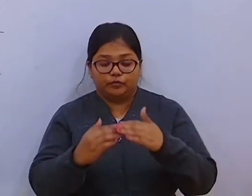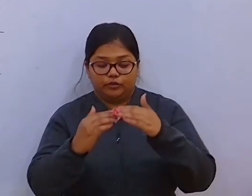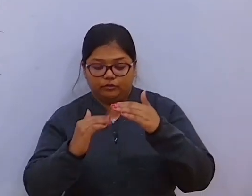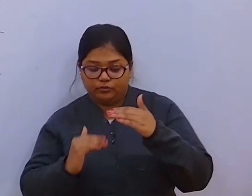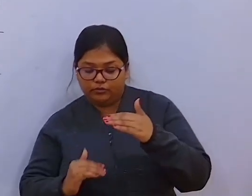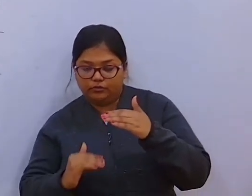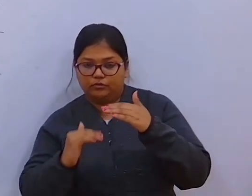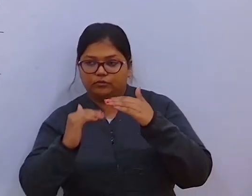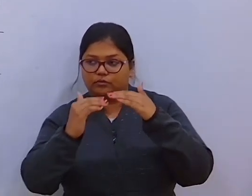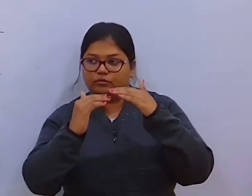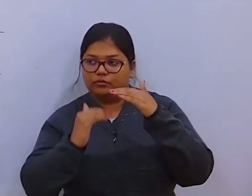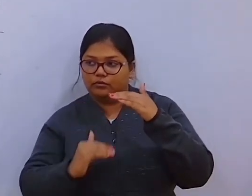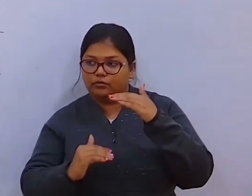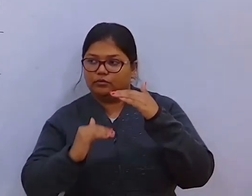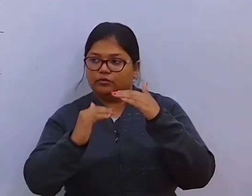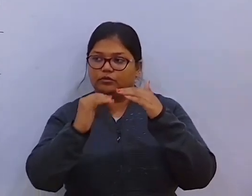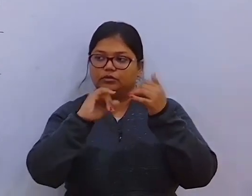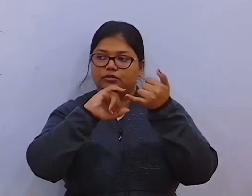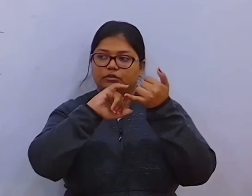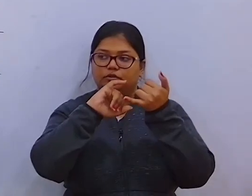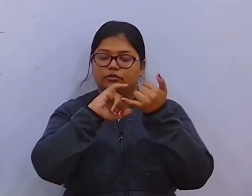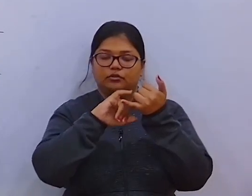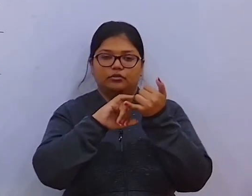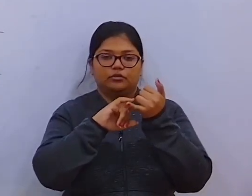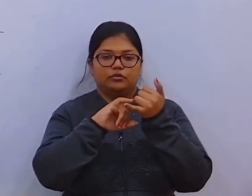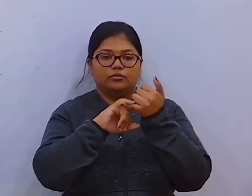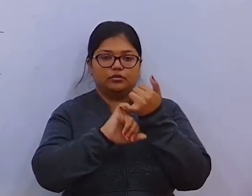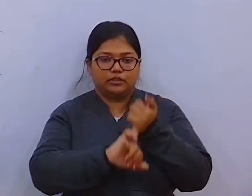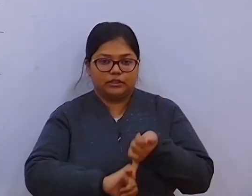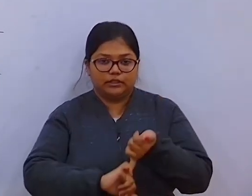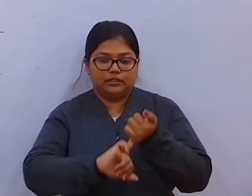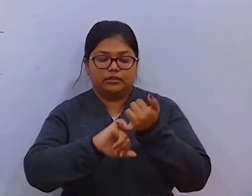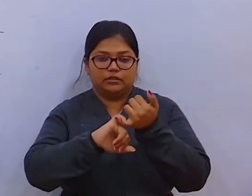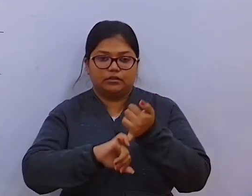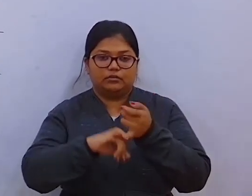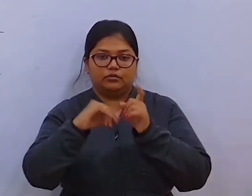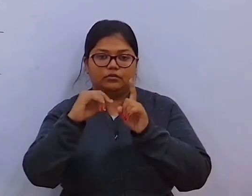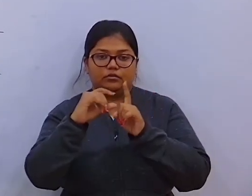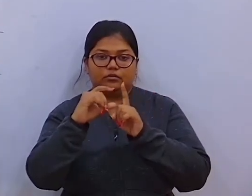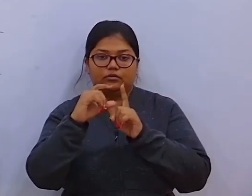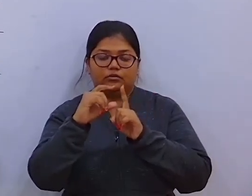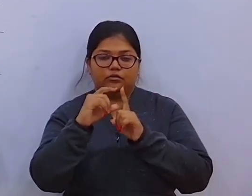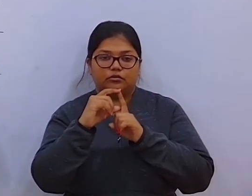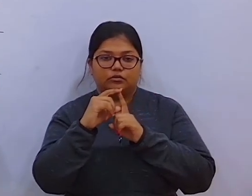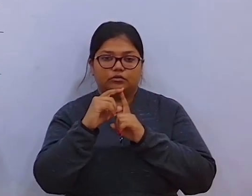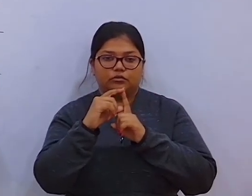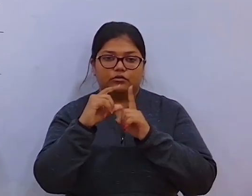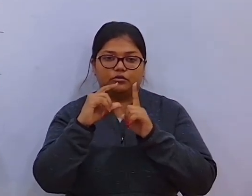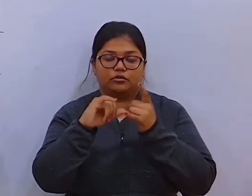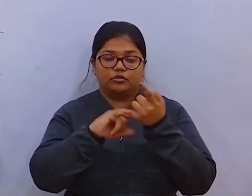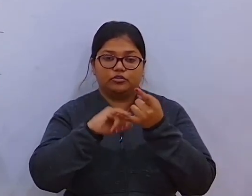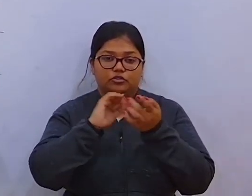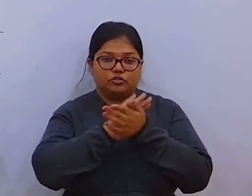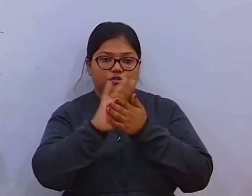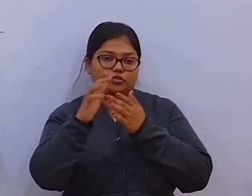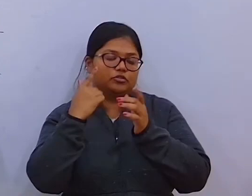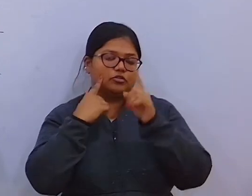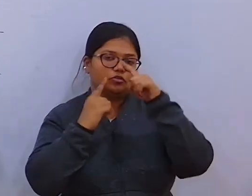कटिबंध, दक्षिणी शीत कटिबंध, ये कितना आएगा आपका,